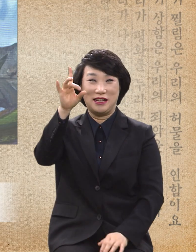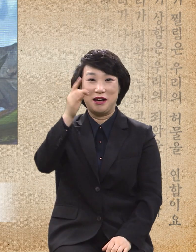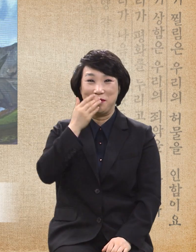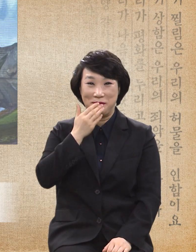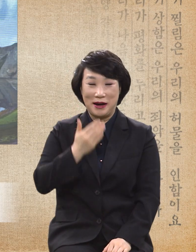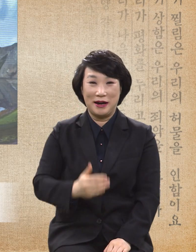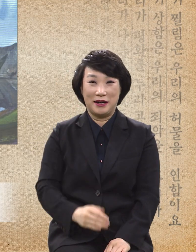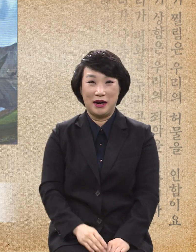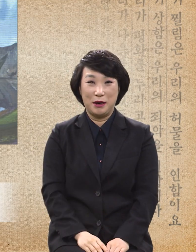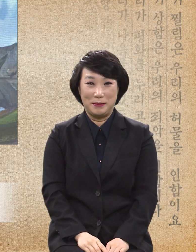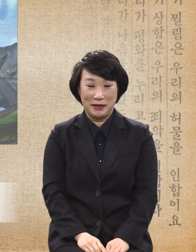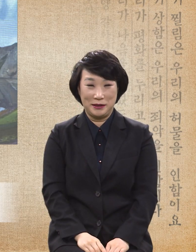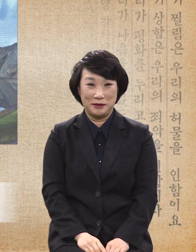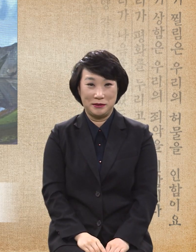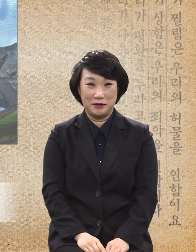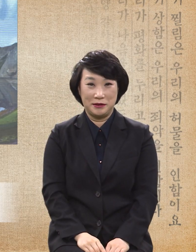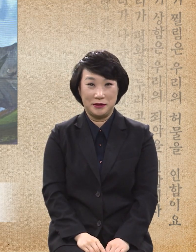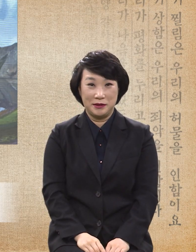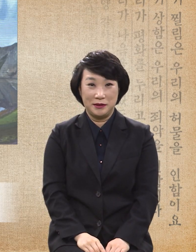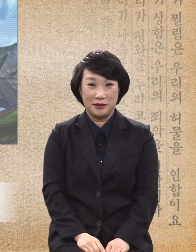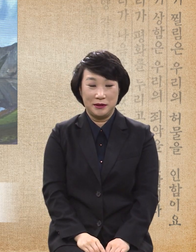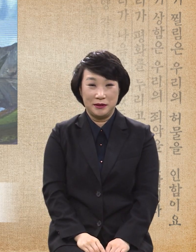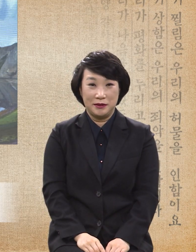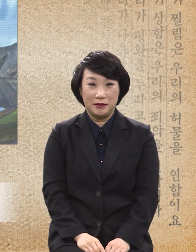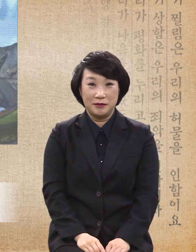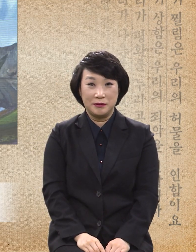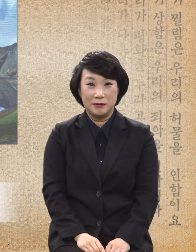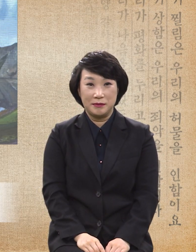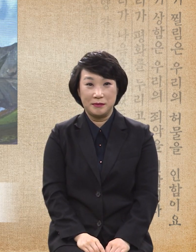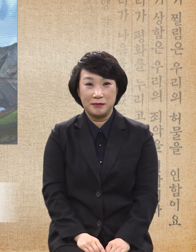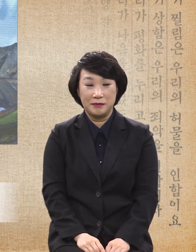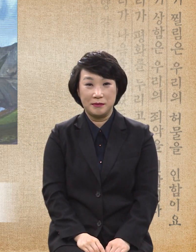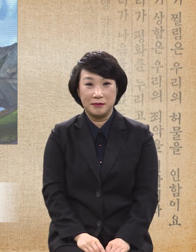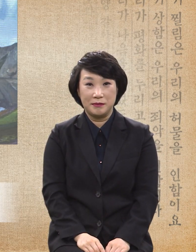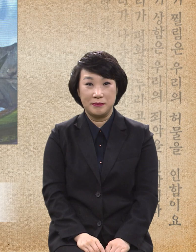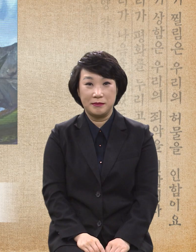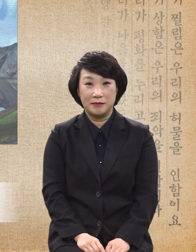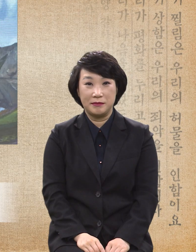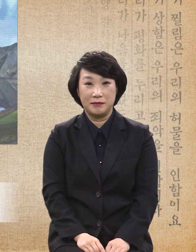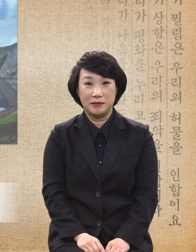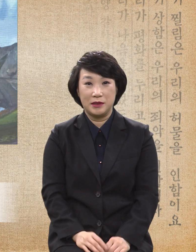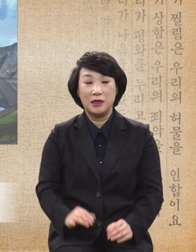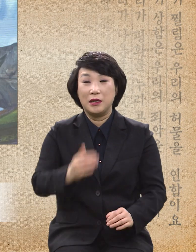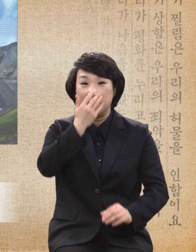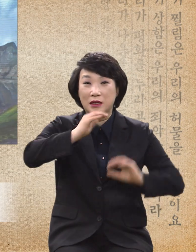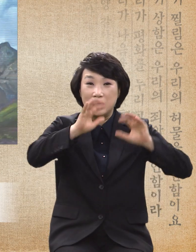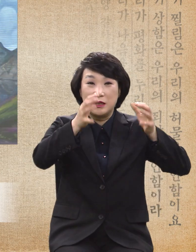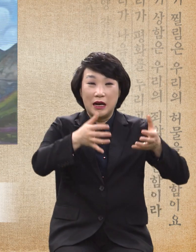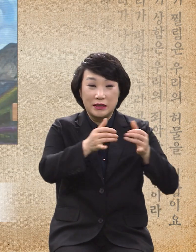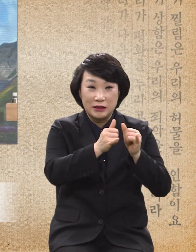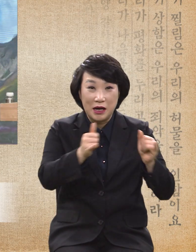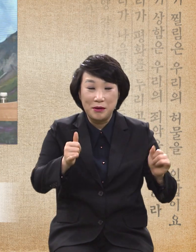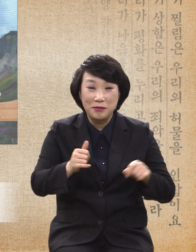없다, 이 말이에요. 보세요. 예, 이스라엘